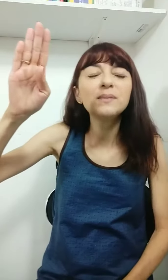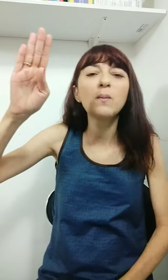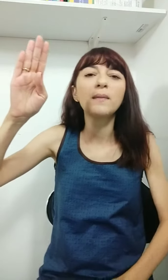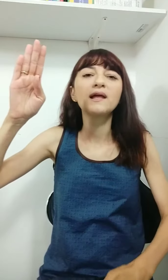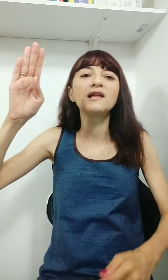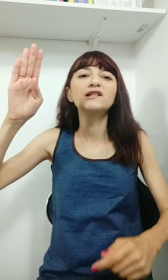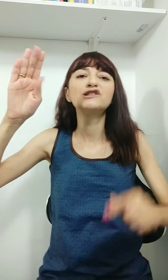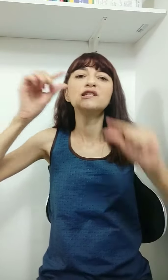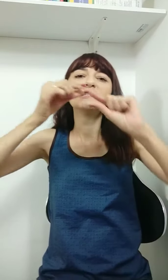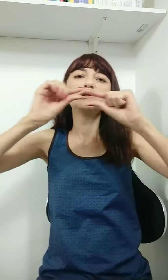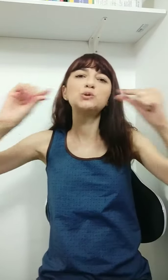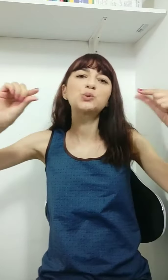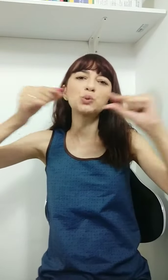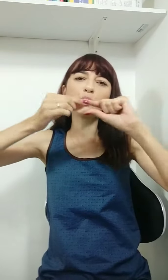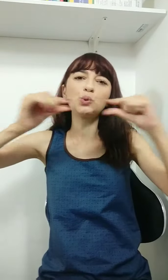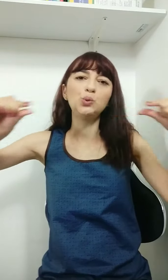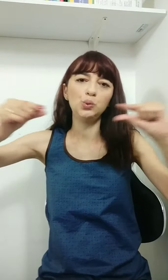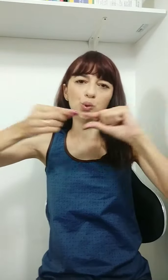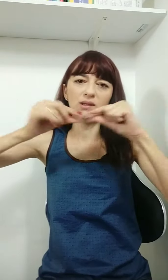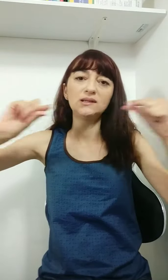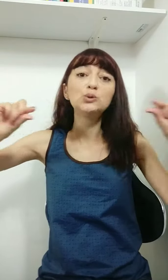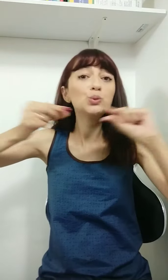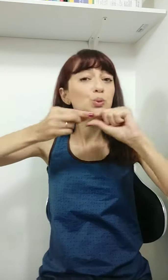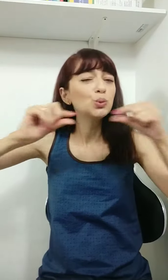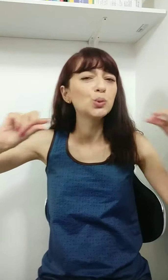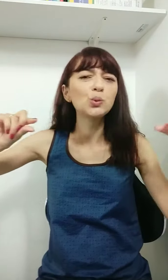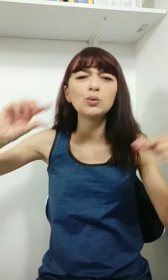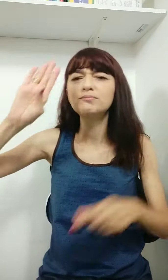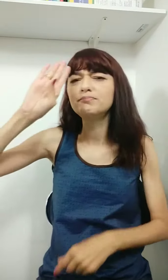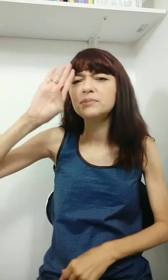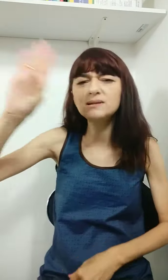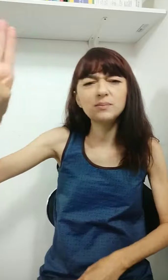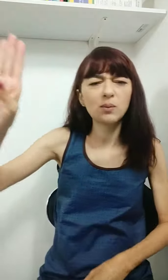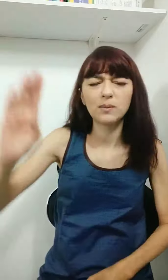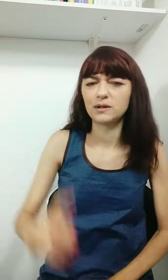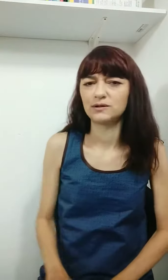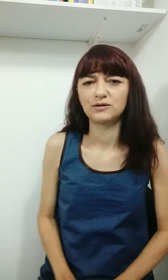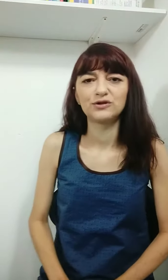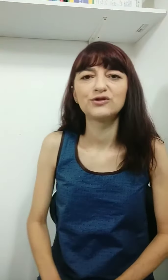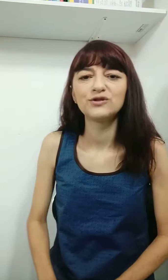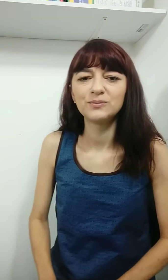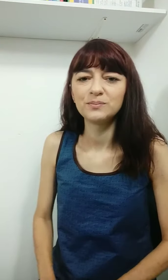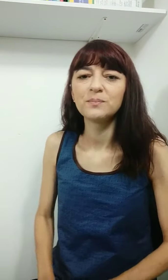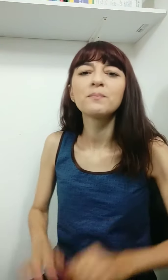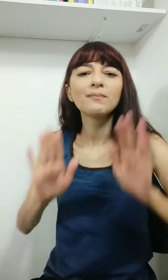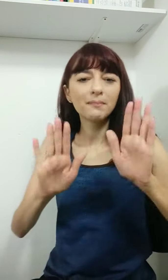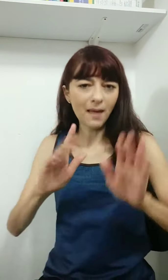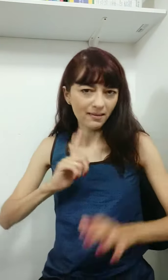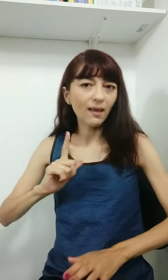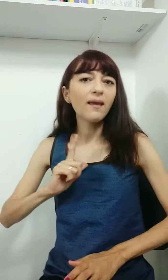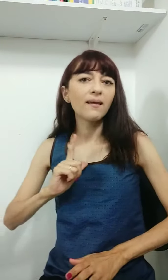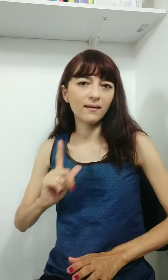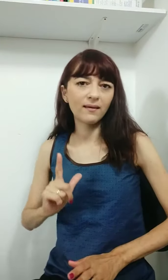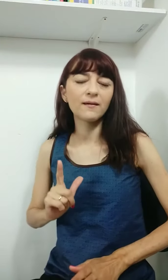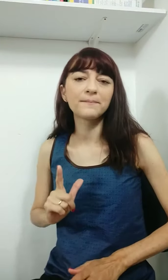principal, aquilo que te faz realmente entender a língua, aquela estrutura quando você é fluente, né, isso vai ser igual. Mas é claro